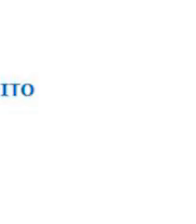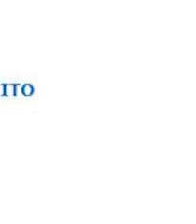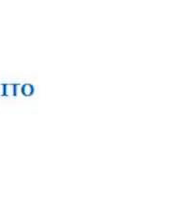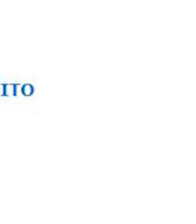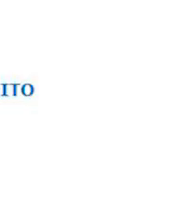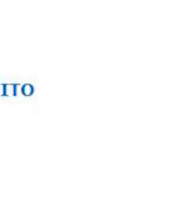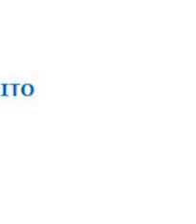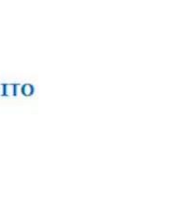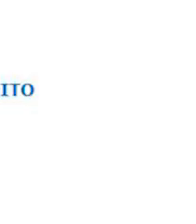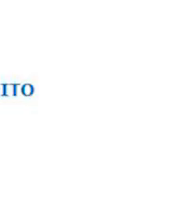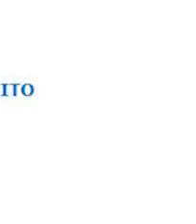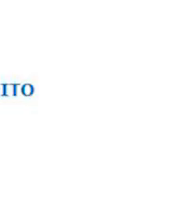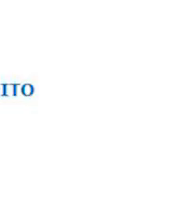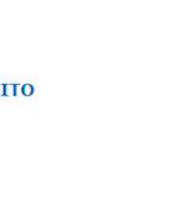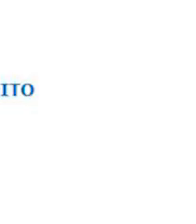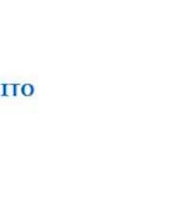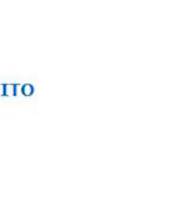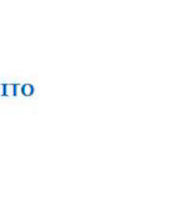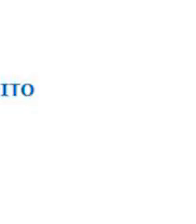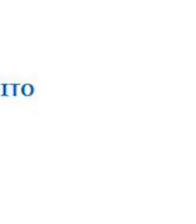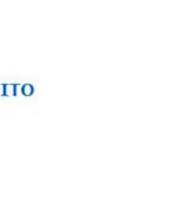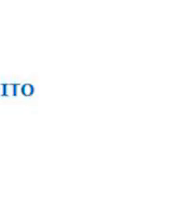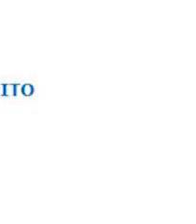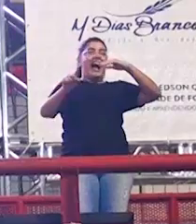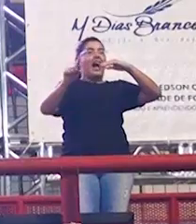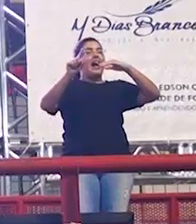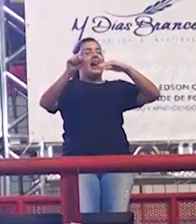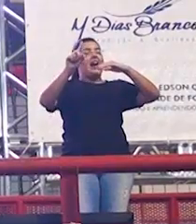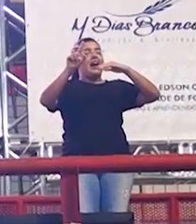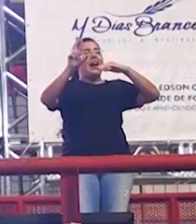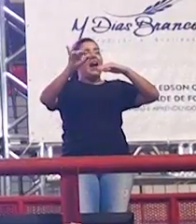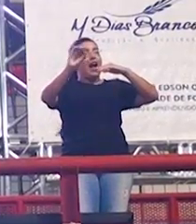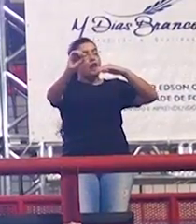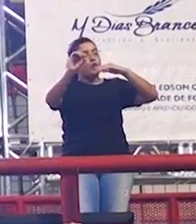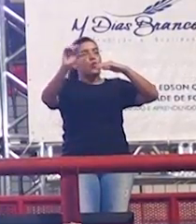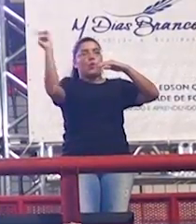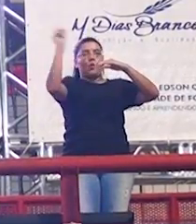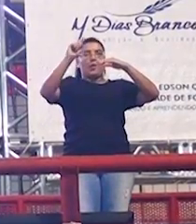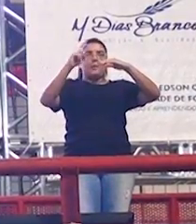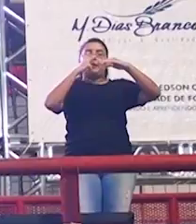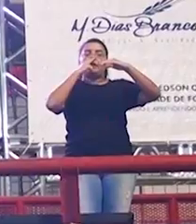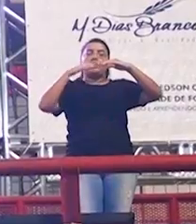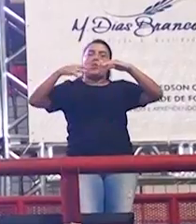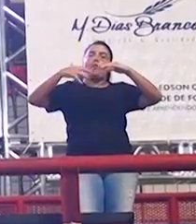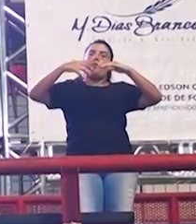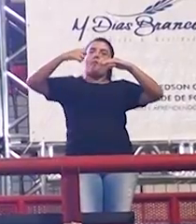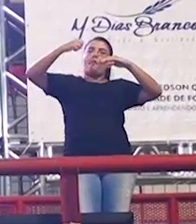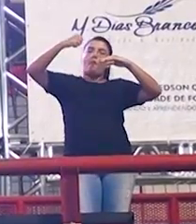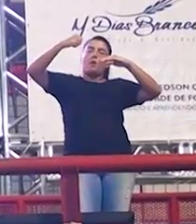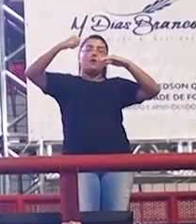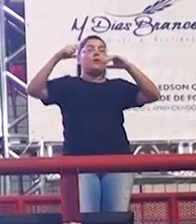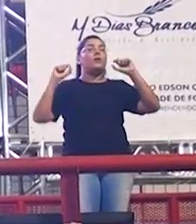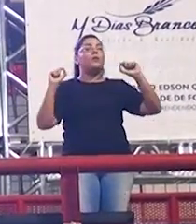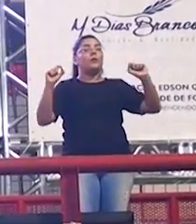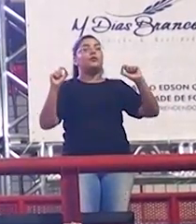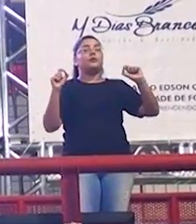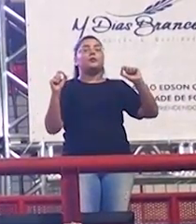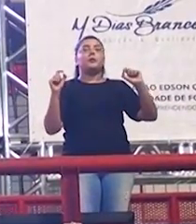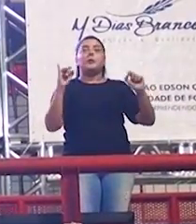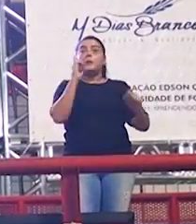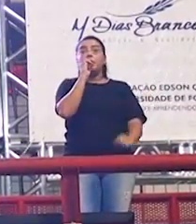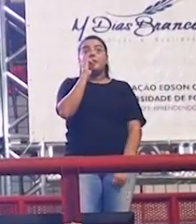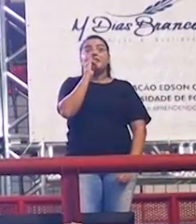que filtra os raios ultravioletas da Terra, certo? Então ele reduz, por exemplo, a incidência